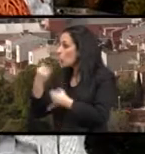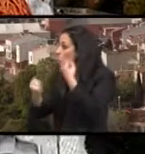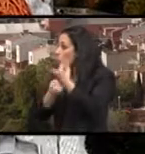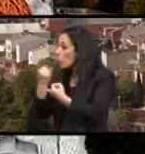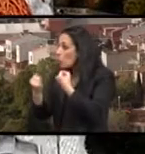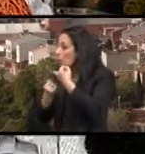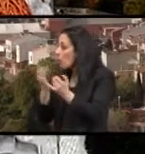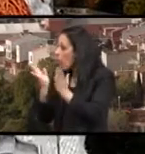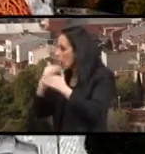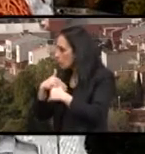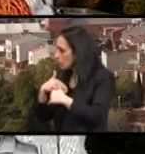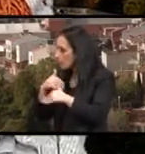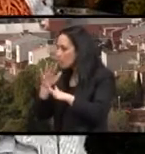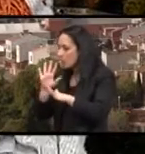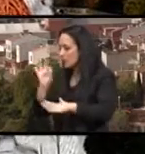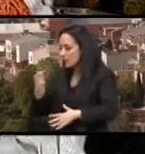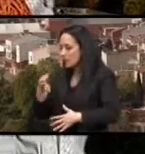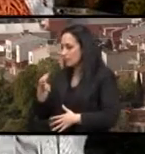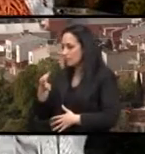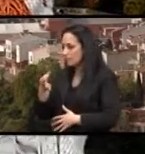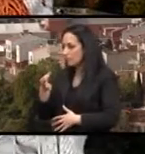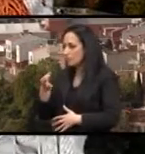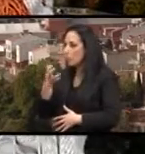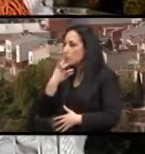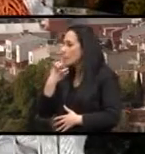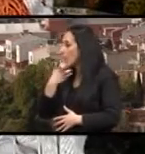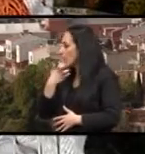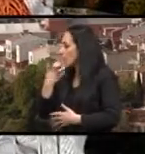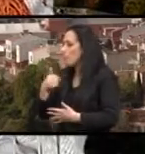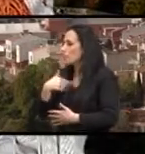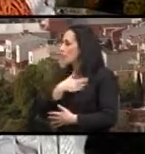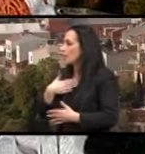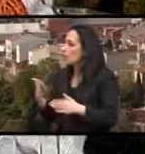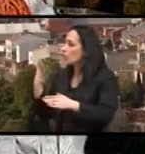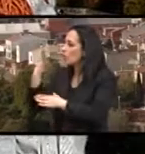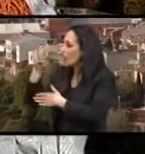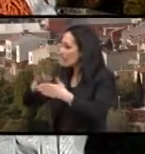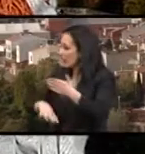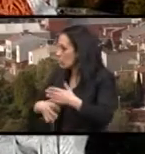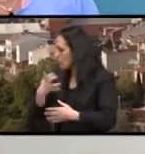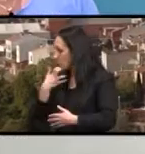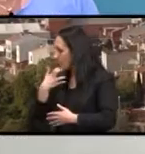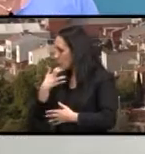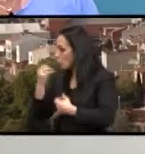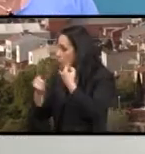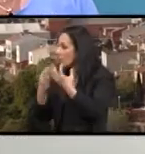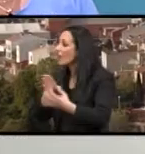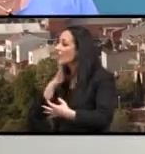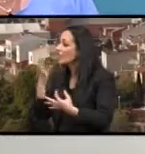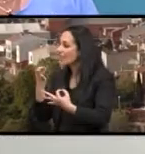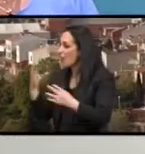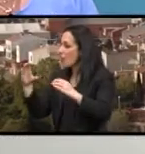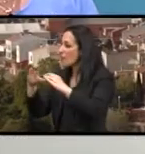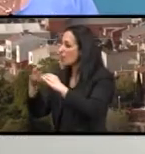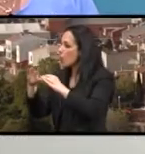problemes, però el que trobo és que si vull baixar a Barcelona, el problema són els ferrocarrils. Quin problema